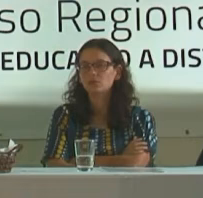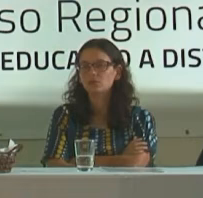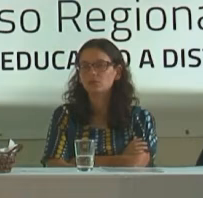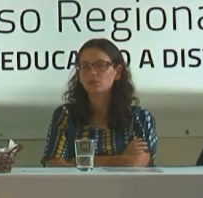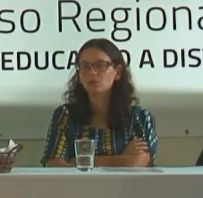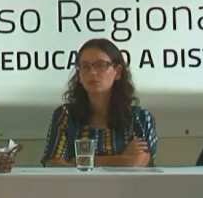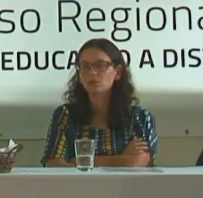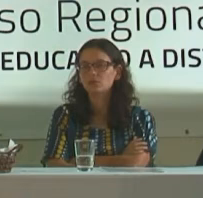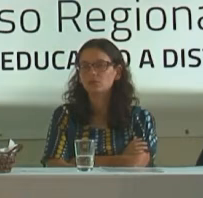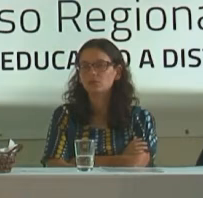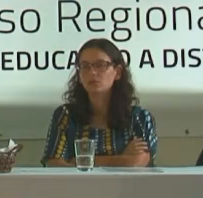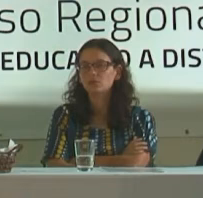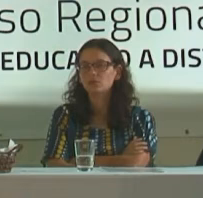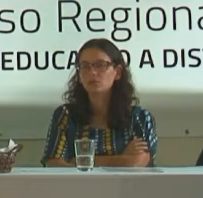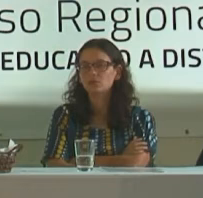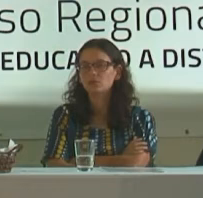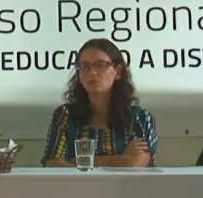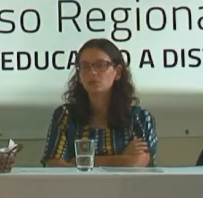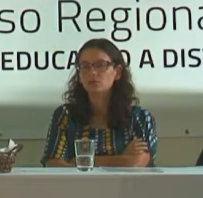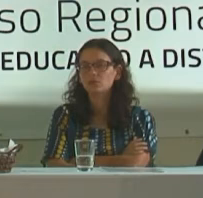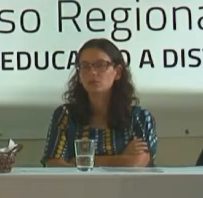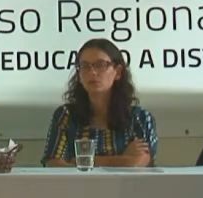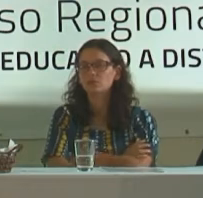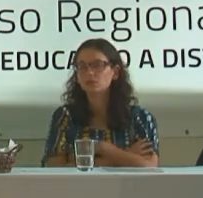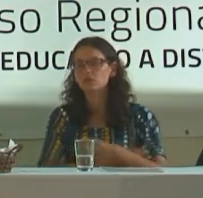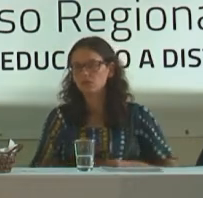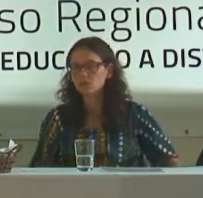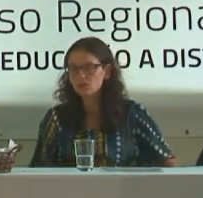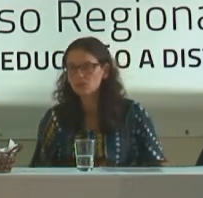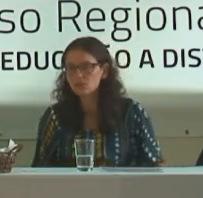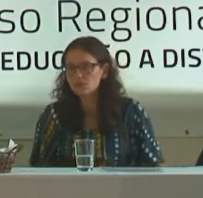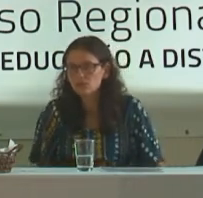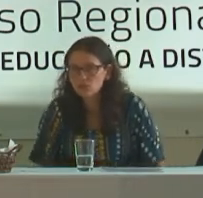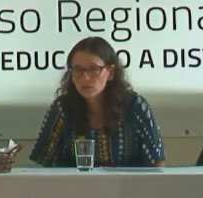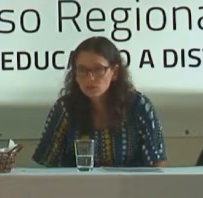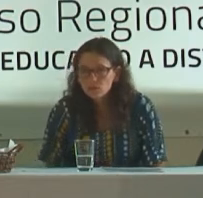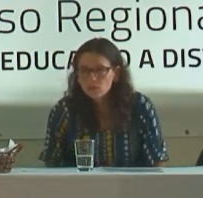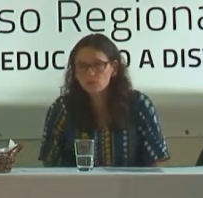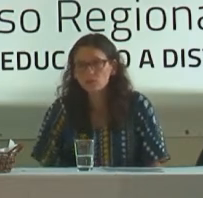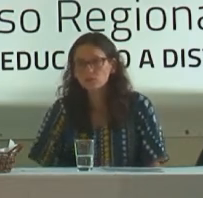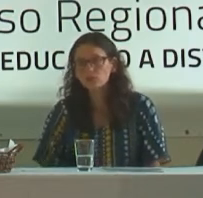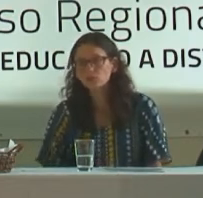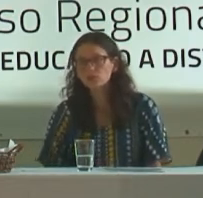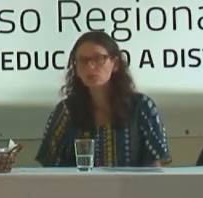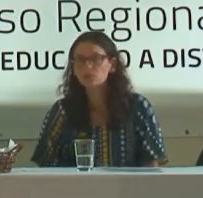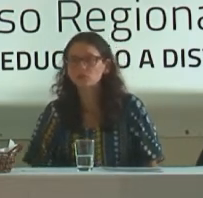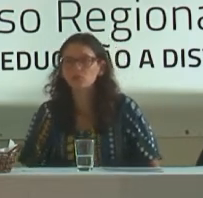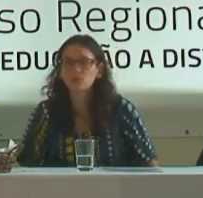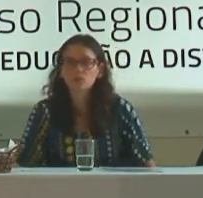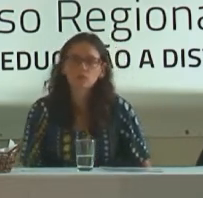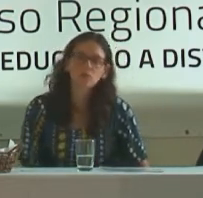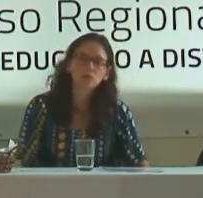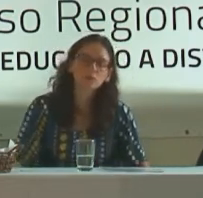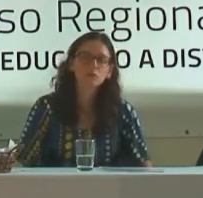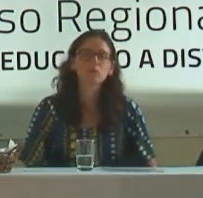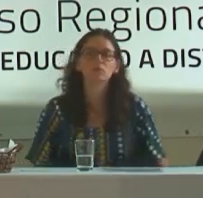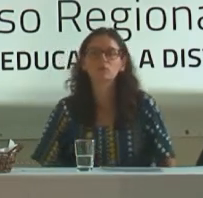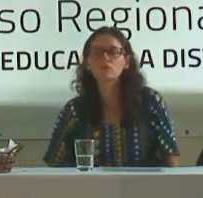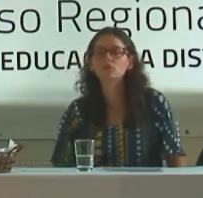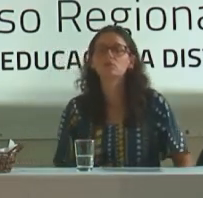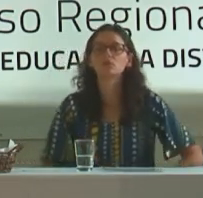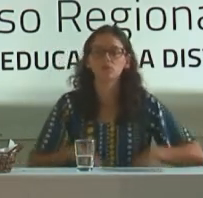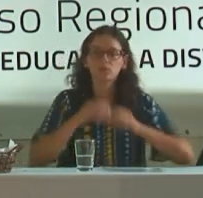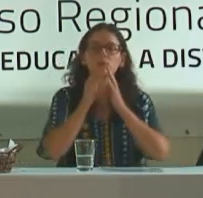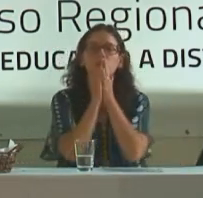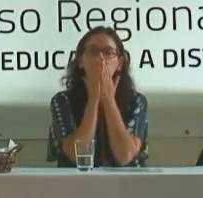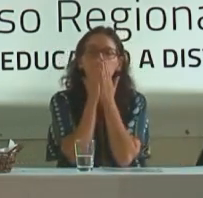estava auxiliando uma turma de menor, de aprendiz, né? E eram empresas que precisam